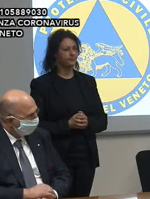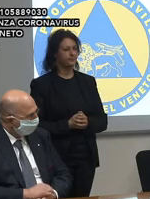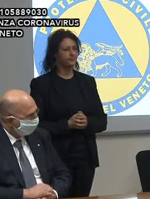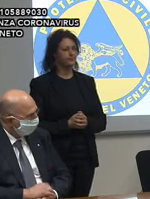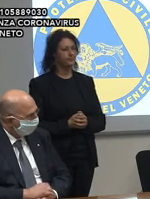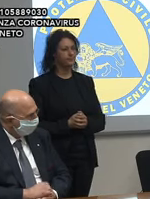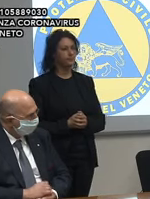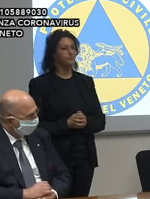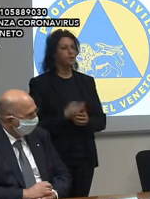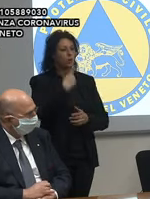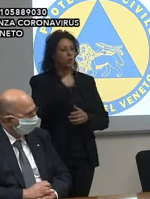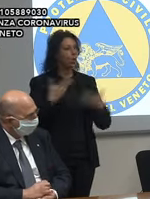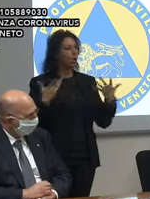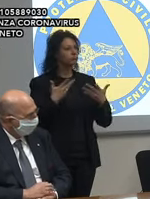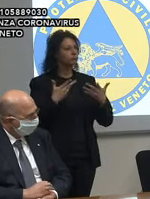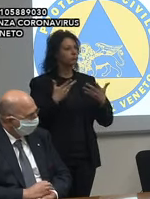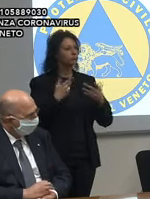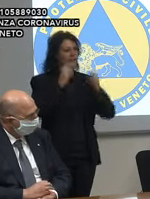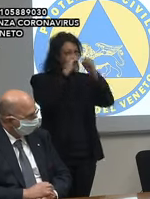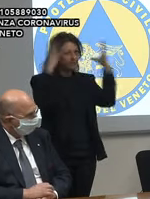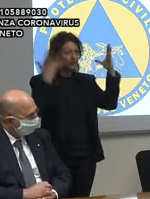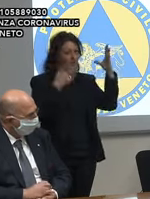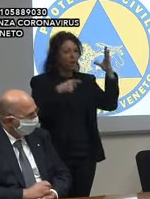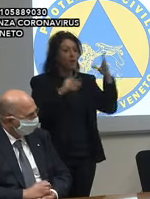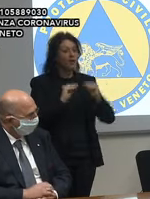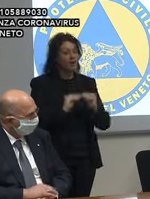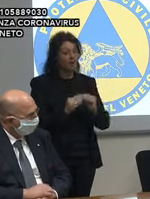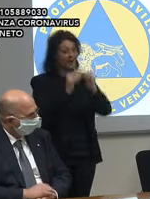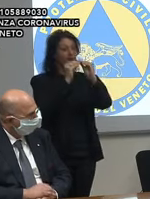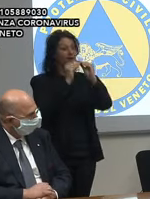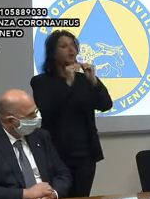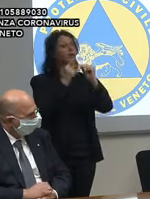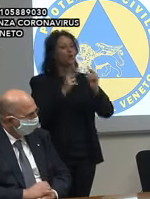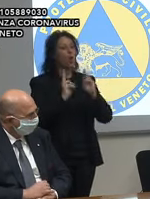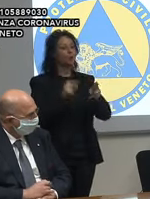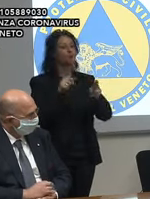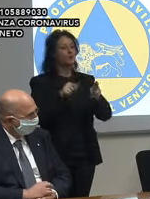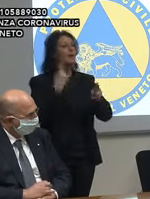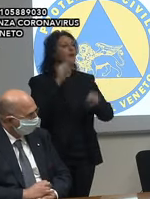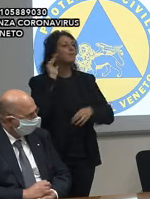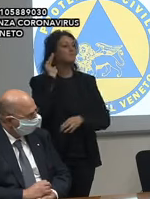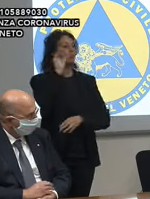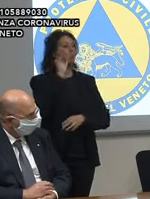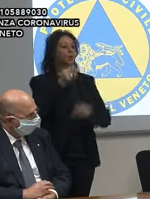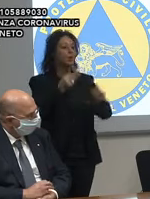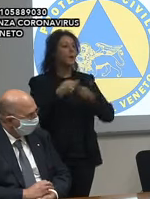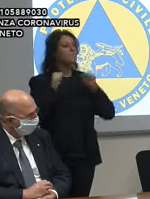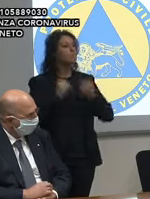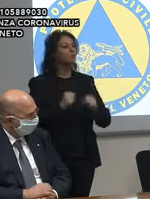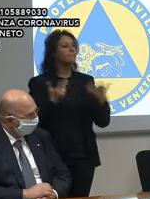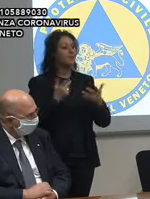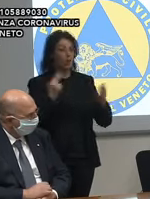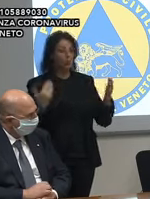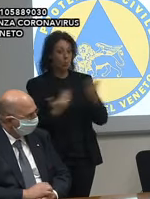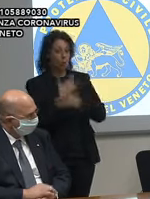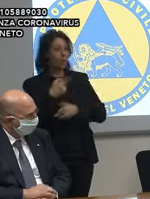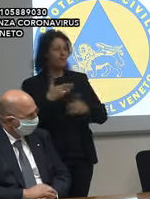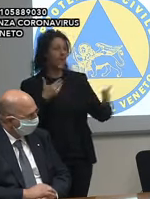quella struttura sanitaria del futuro che ci permetterà di essere sempre più efficaci nel rispondere alle nuove emergenze. Beh,